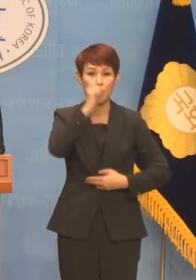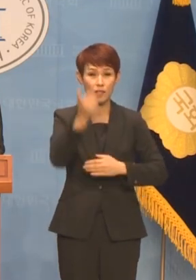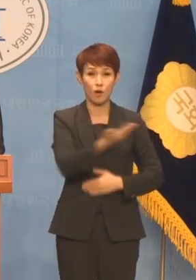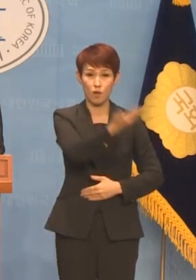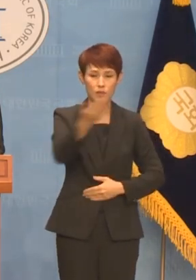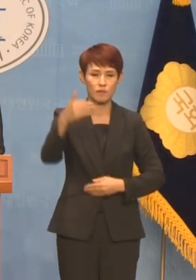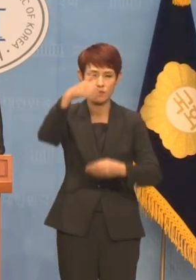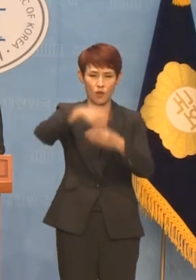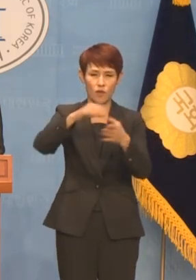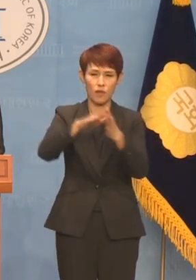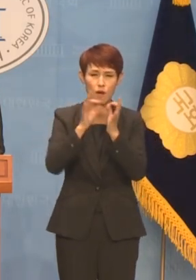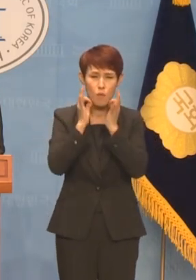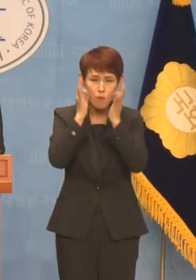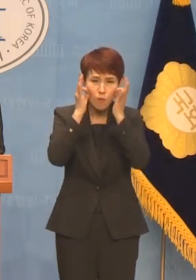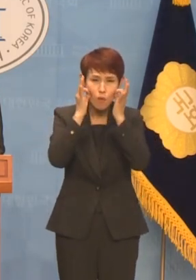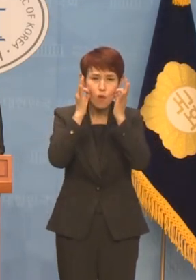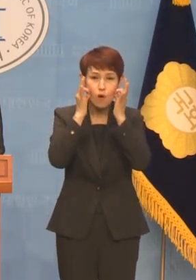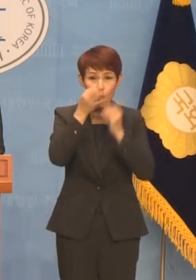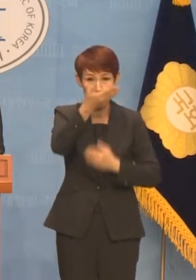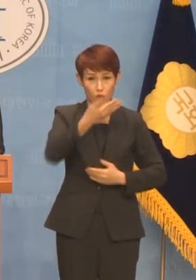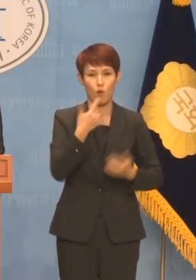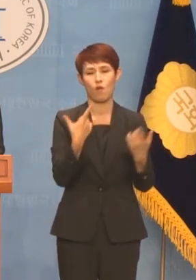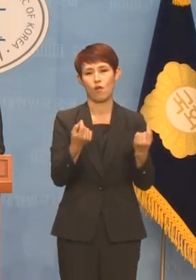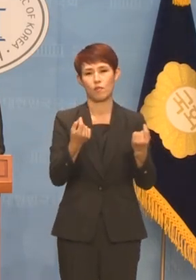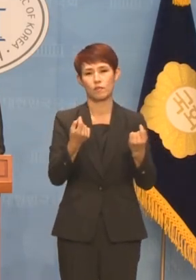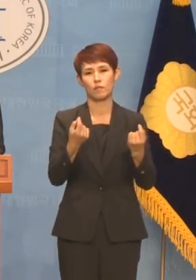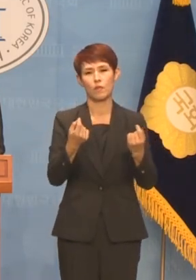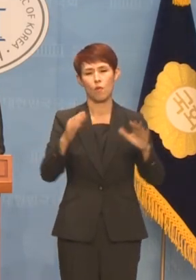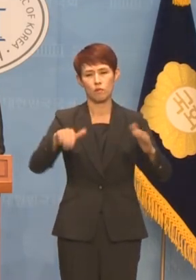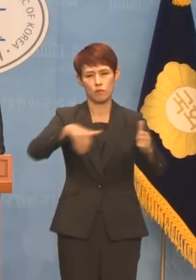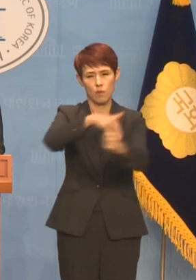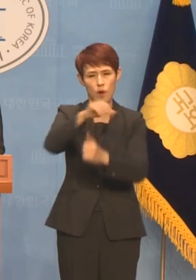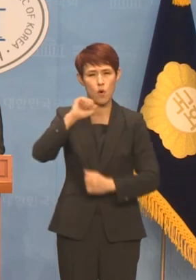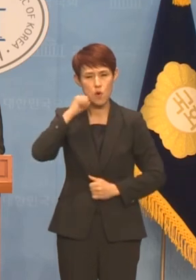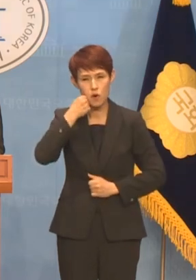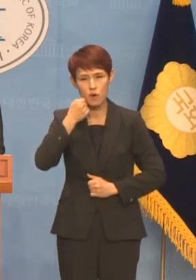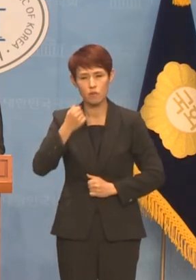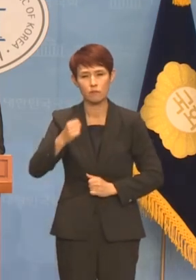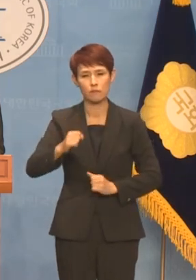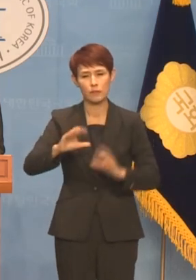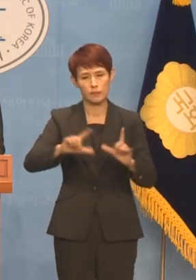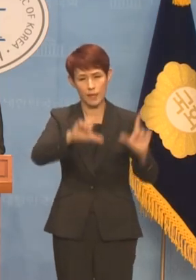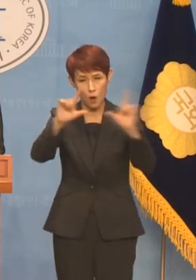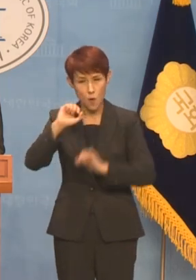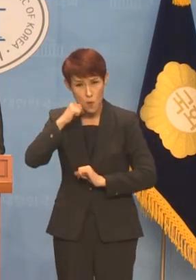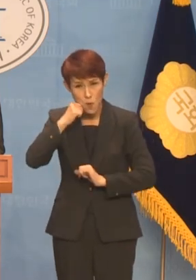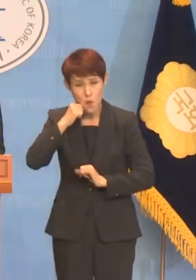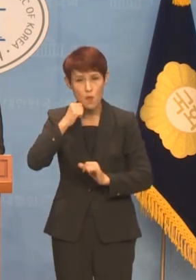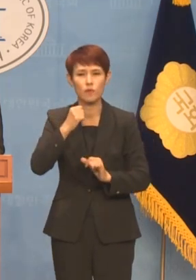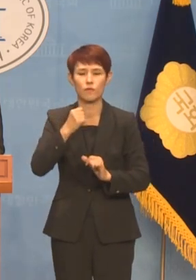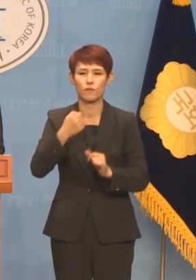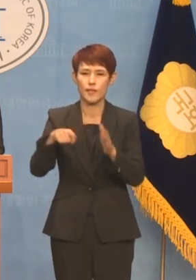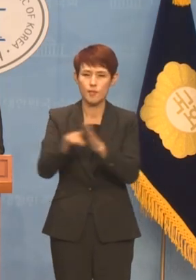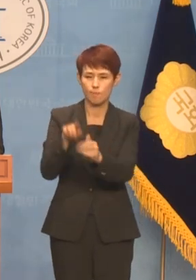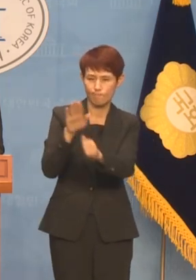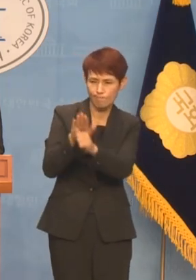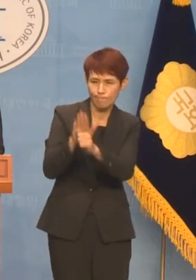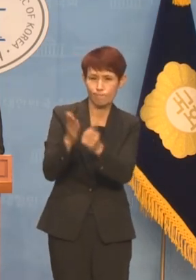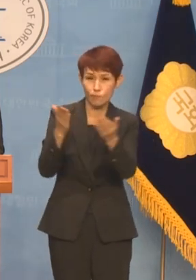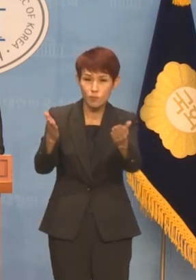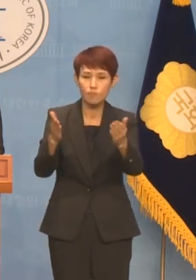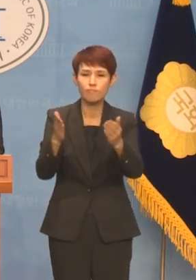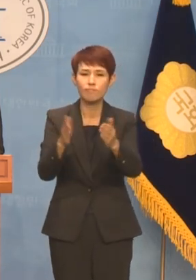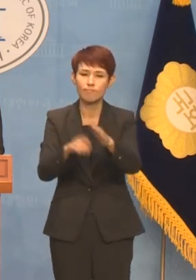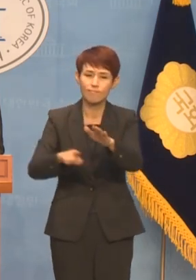과정에서 보여주신 노력처럼 오늘날 국가적 위기와 어려운 민생 앞에 언제나 국민의 삶을 최우선으로 생각하는